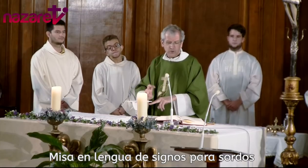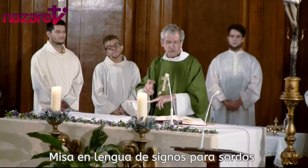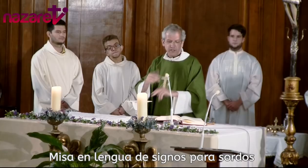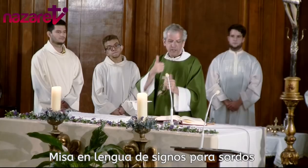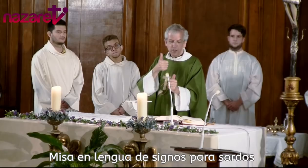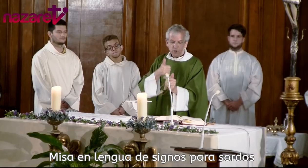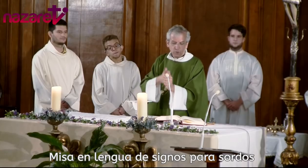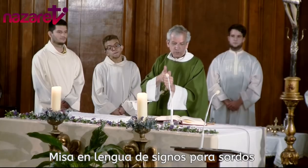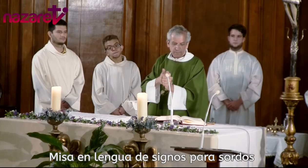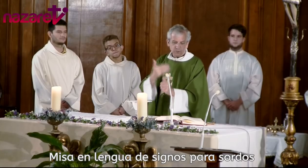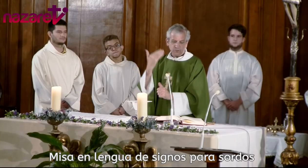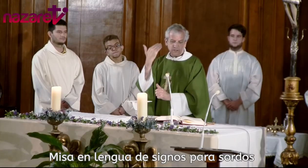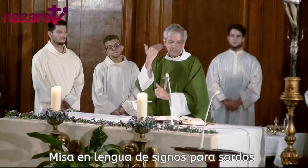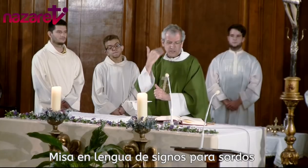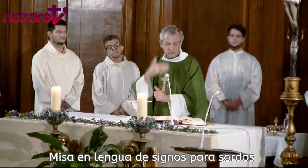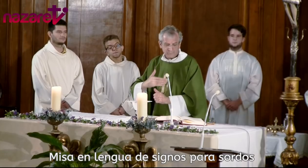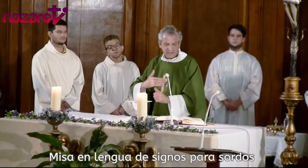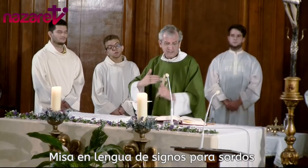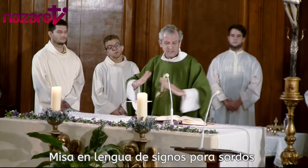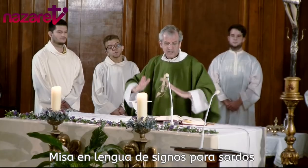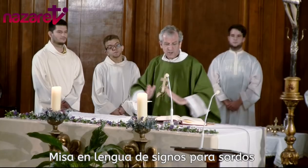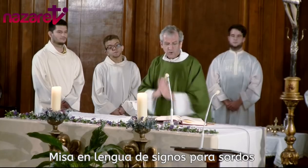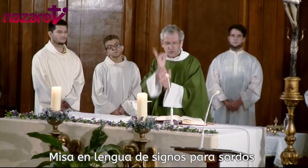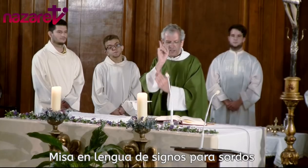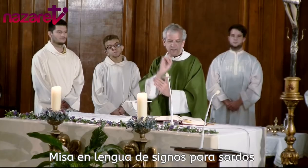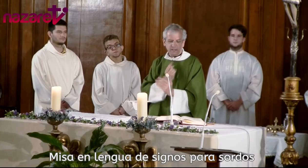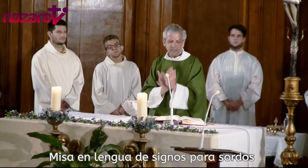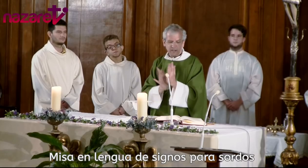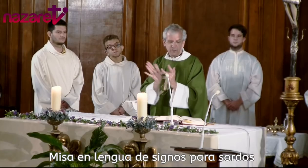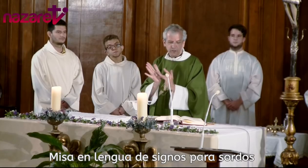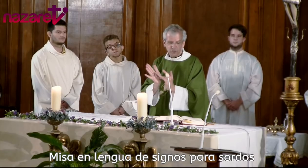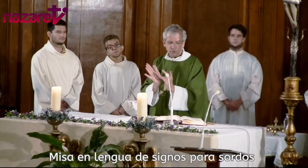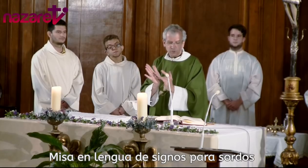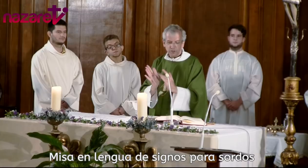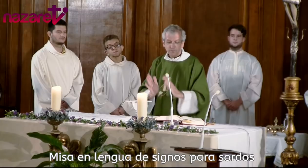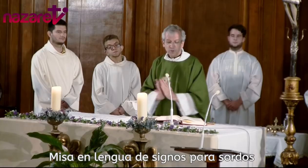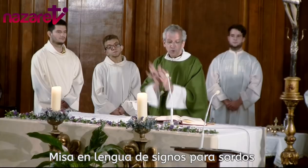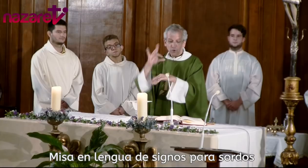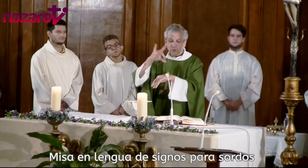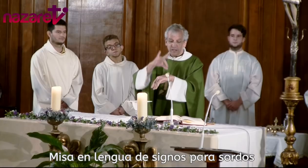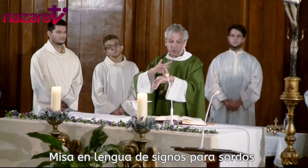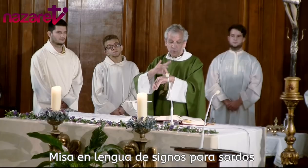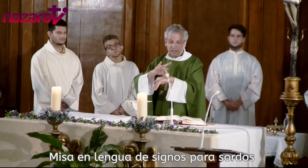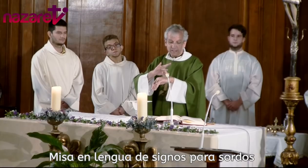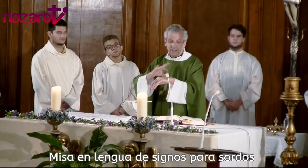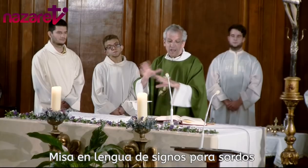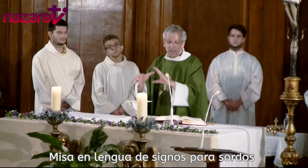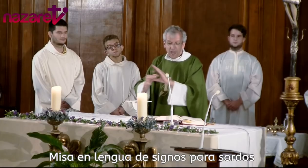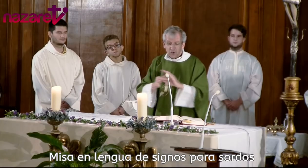José, con los apóstoles y los mártires, con Santa Teresita el Niño Jesús, con San Lucas, en